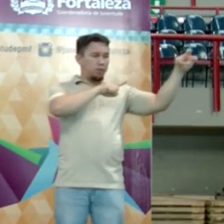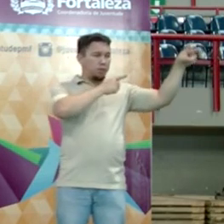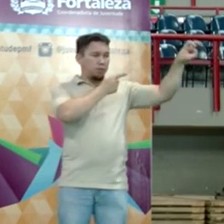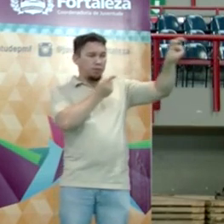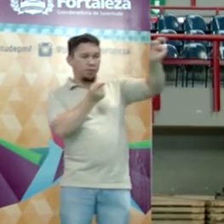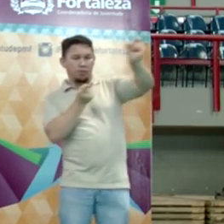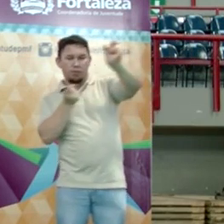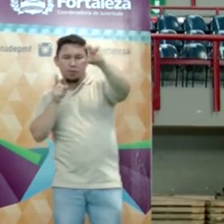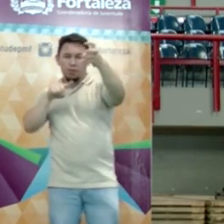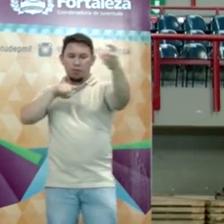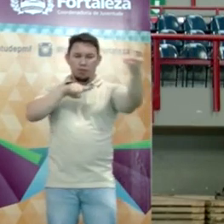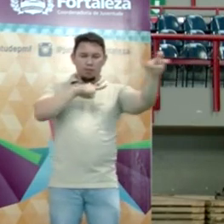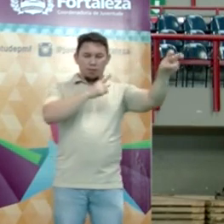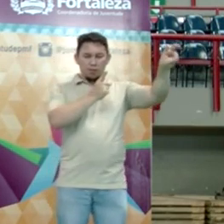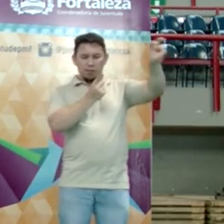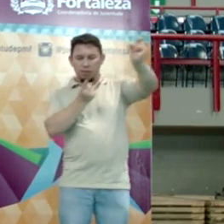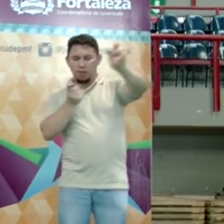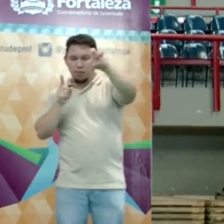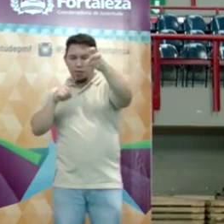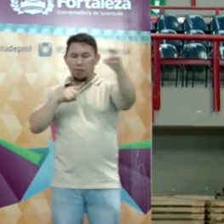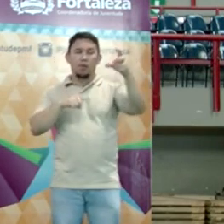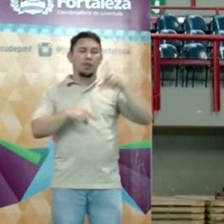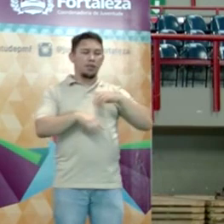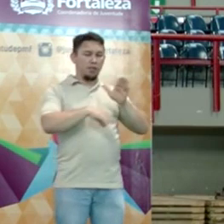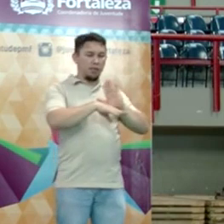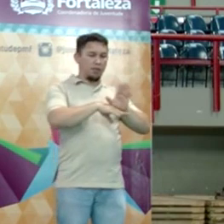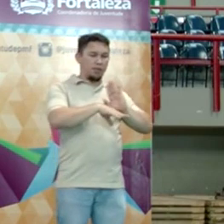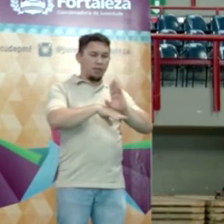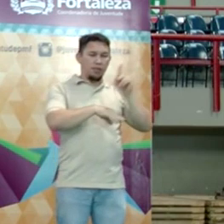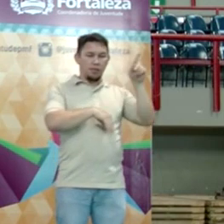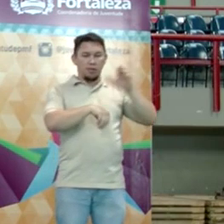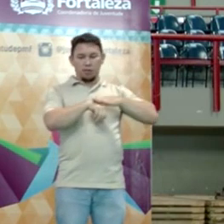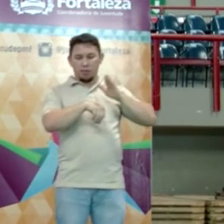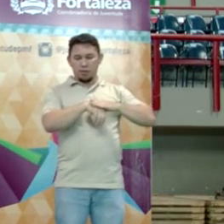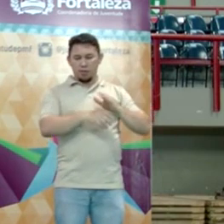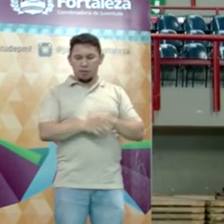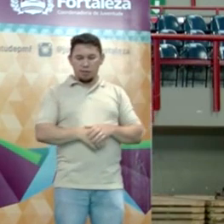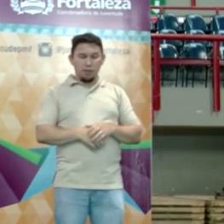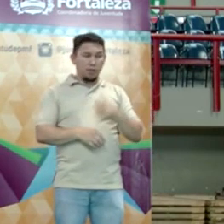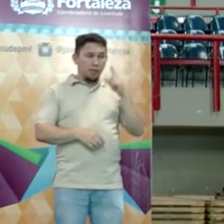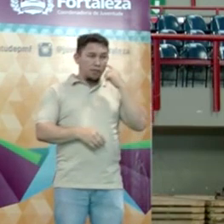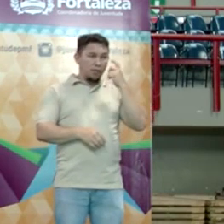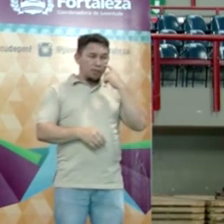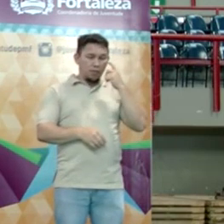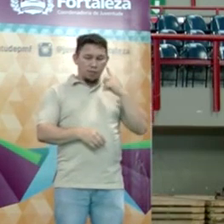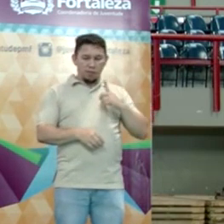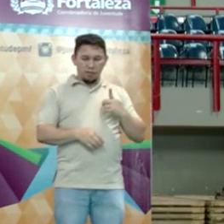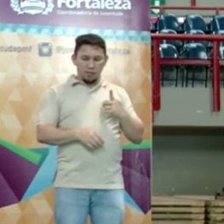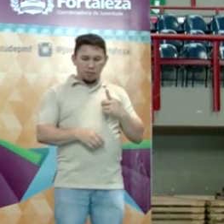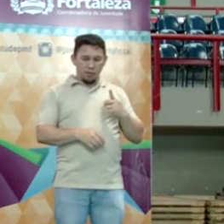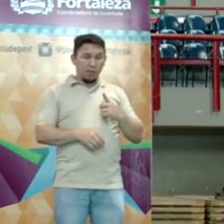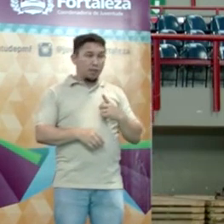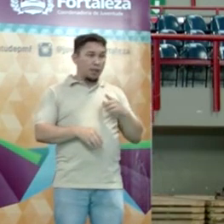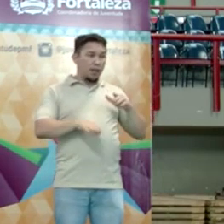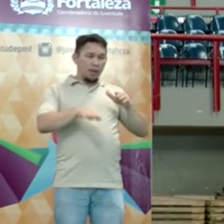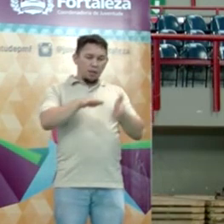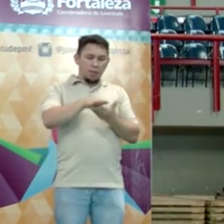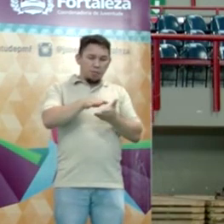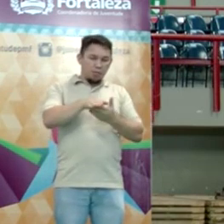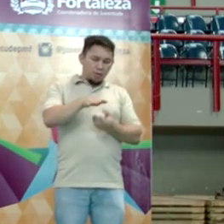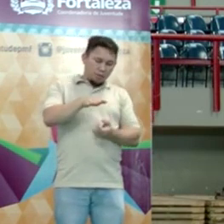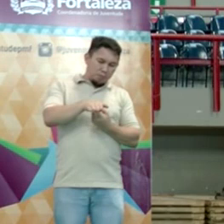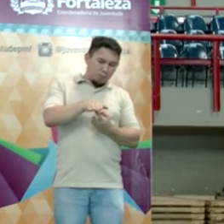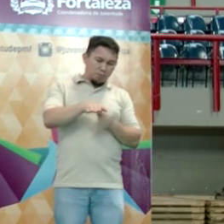deles. Tem um filme, não lembro qual é o nome, mas tem um filme lá que ele liga um aparelho debaixo da bota e